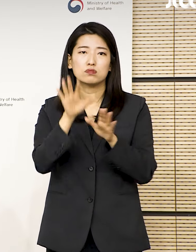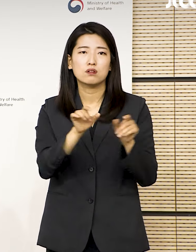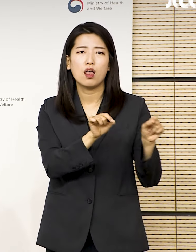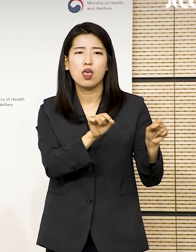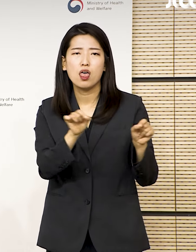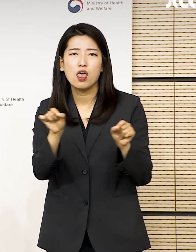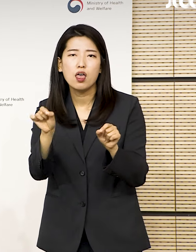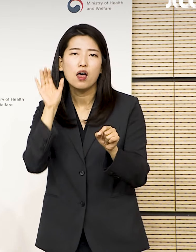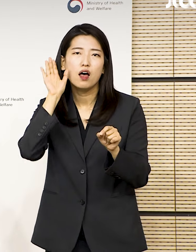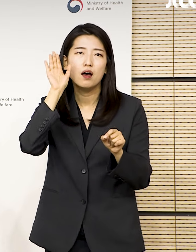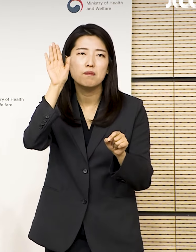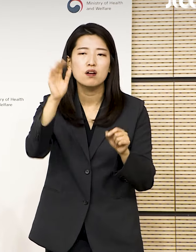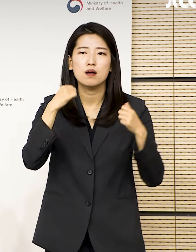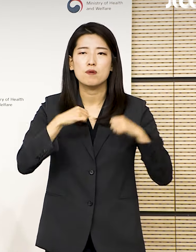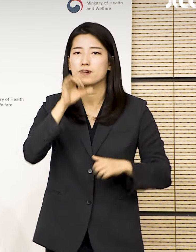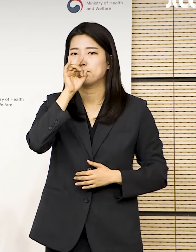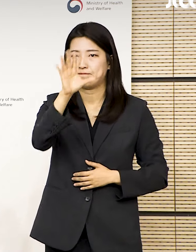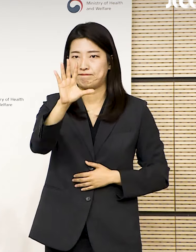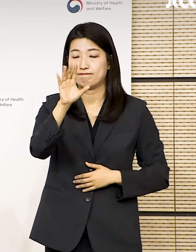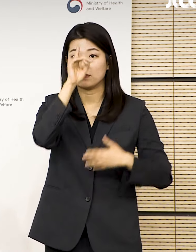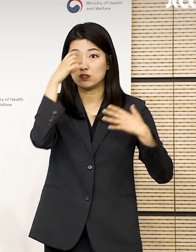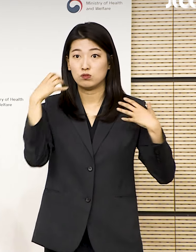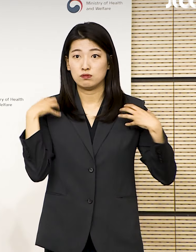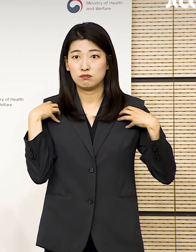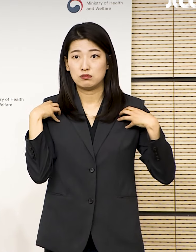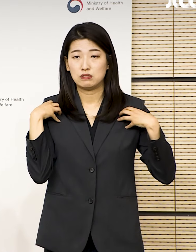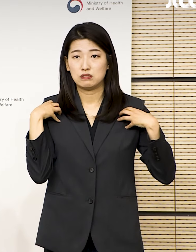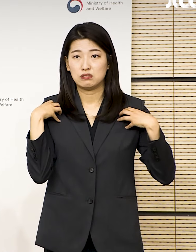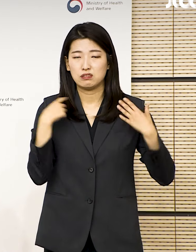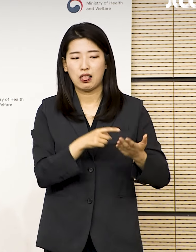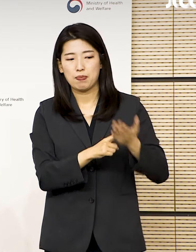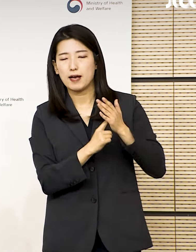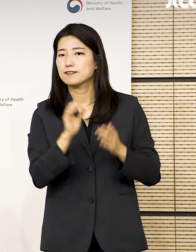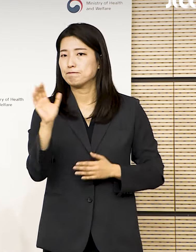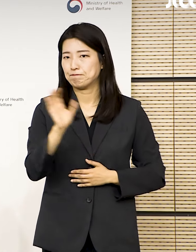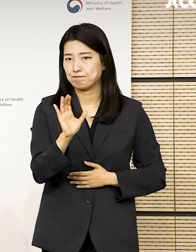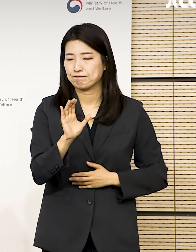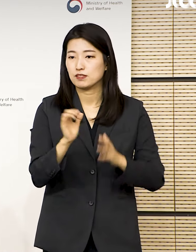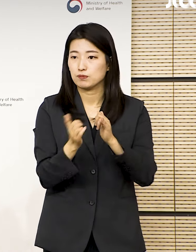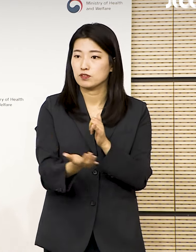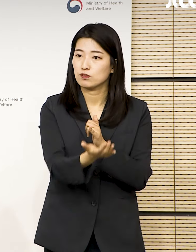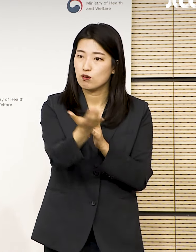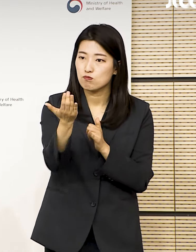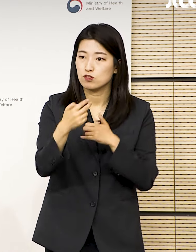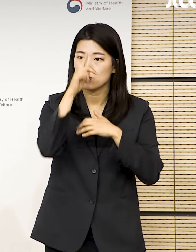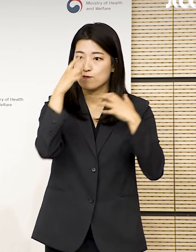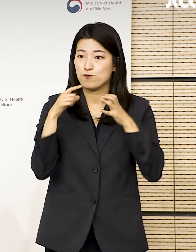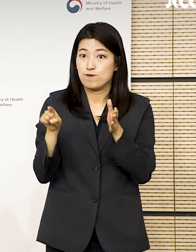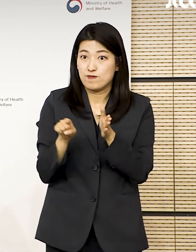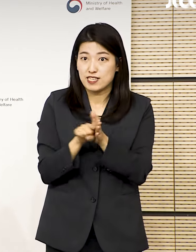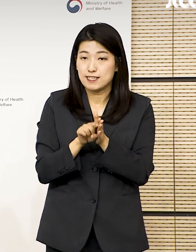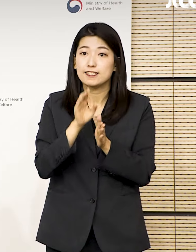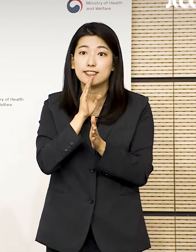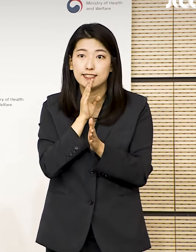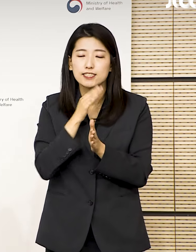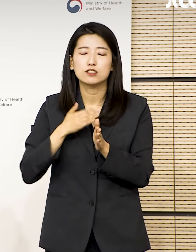정부는 의료 개혁을 흔들림 없이 완수하여 지금까지 정부를 믿고 인내해 주신 국민 여러분께